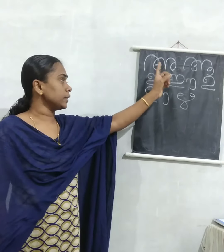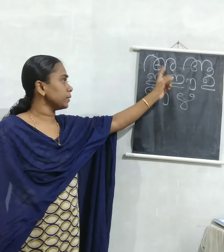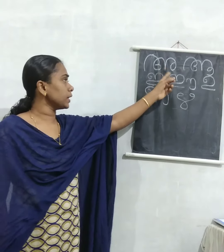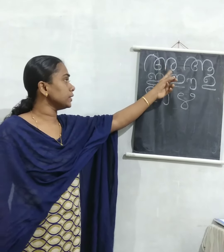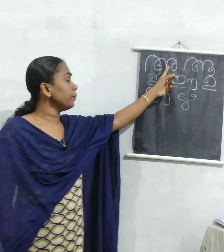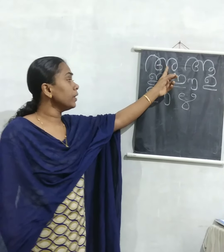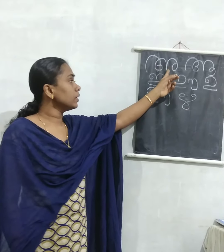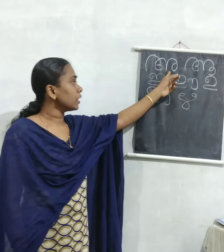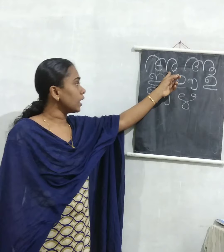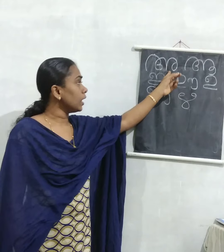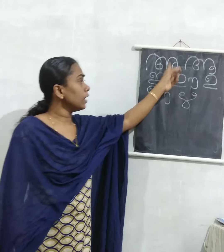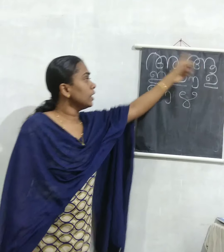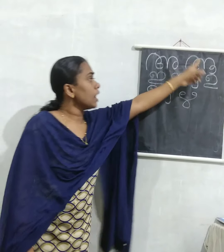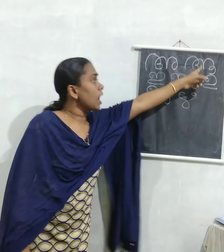നമുക്ക് ആദ്യം.